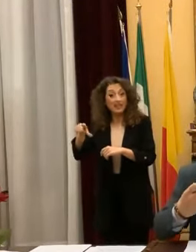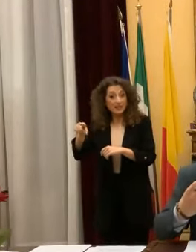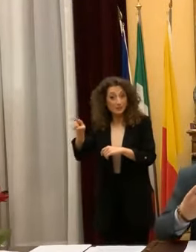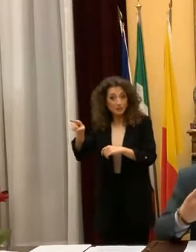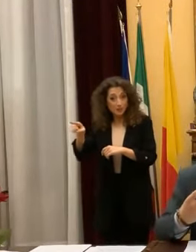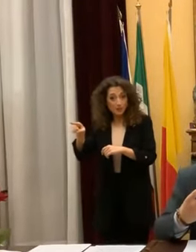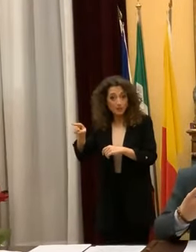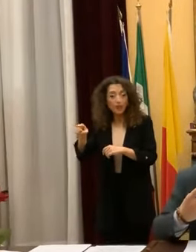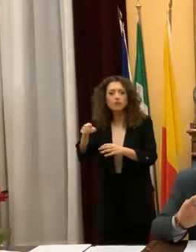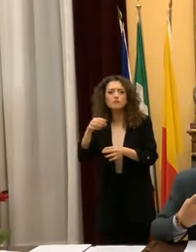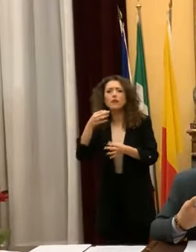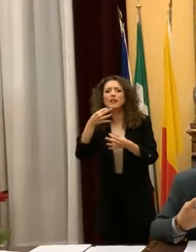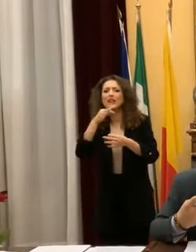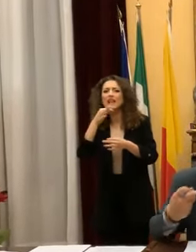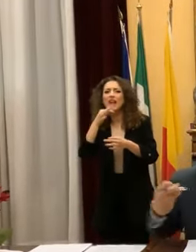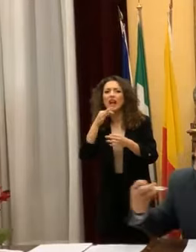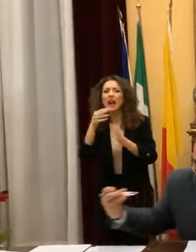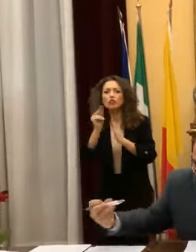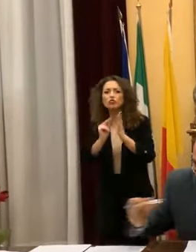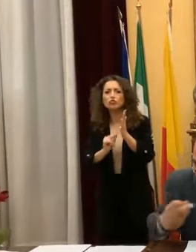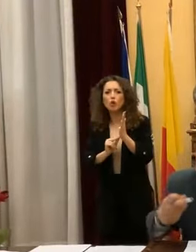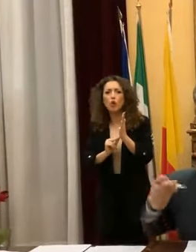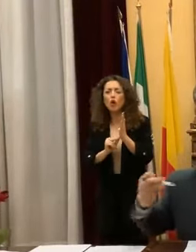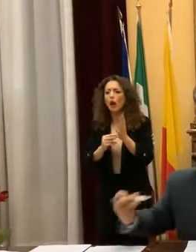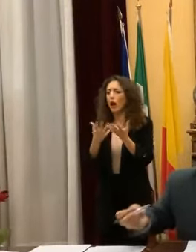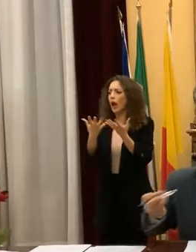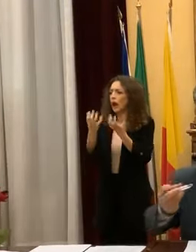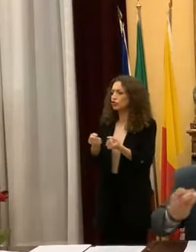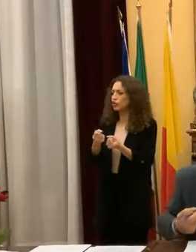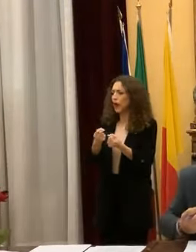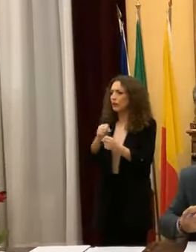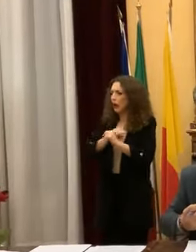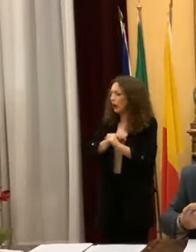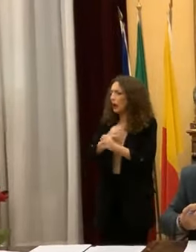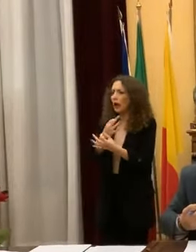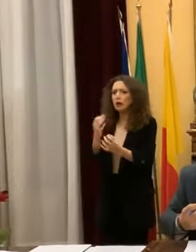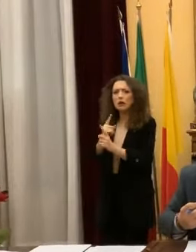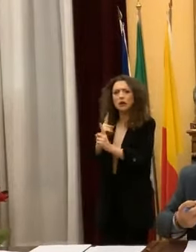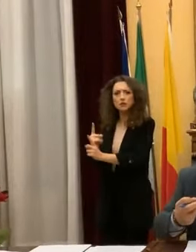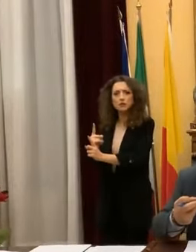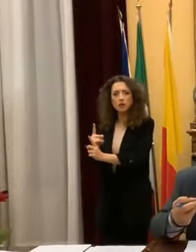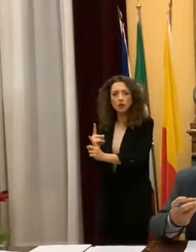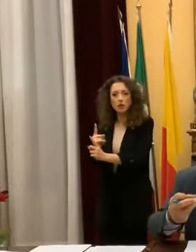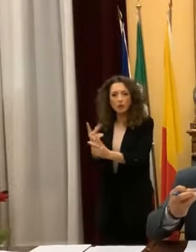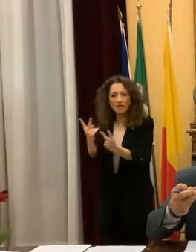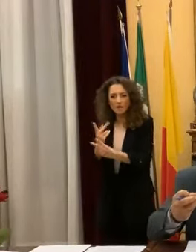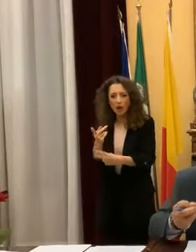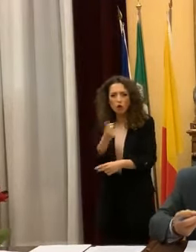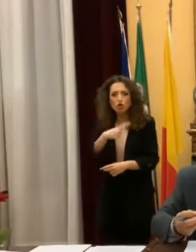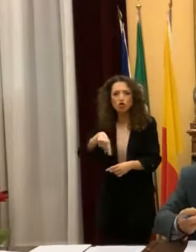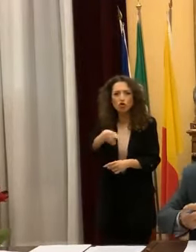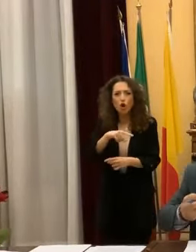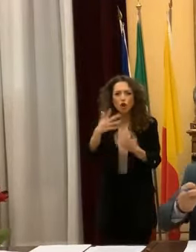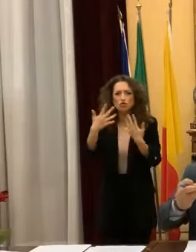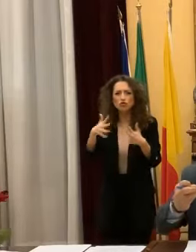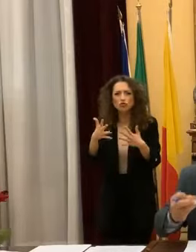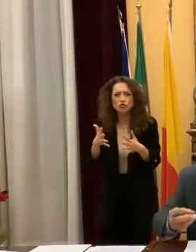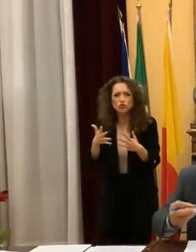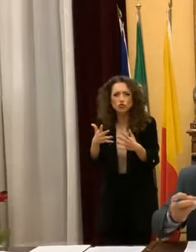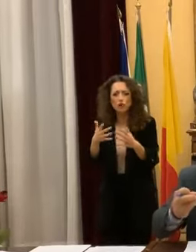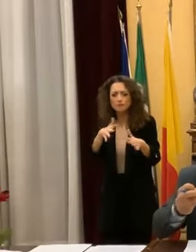sindaco, io, questa amministrazione, questa giunta hanno chiamato l'azienda sanitaria a vari